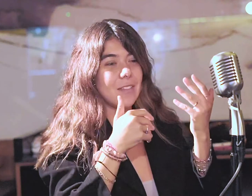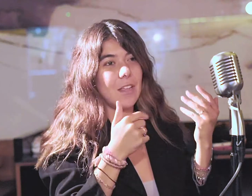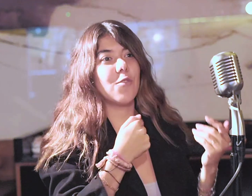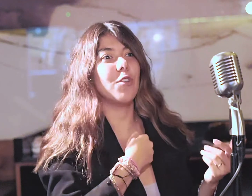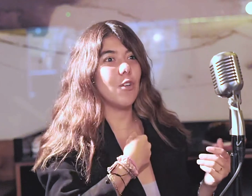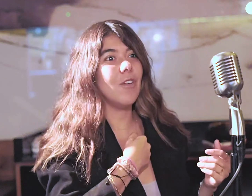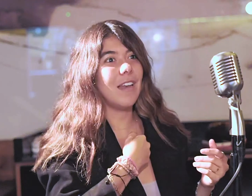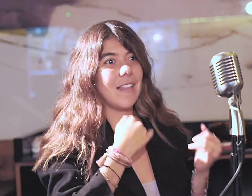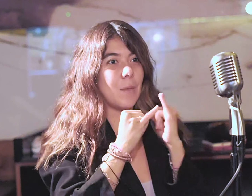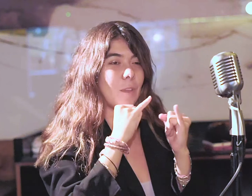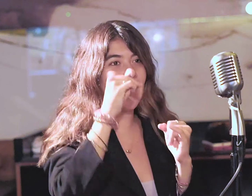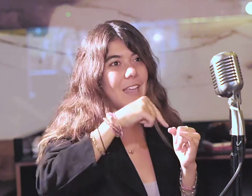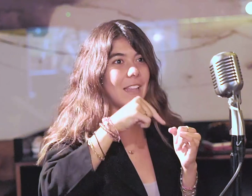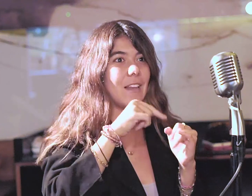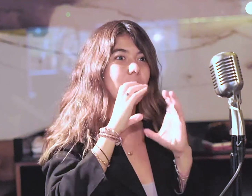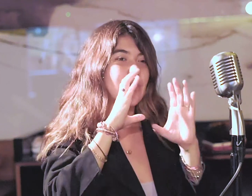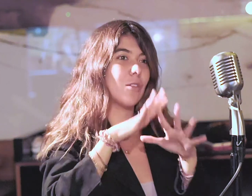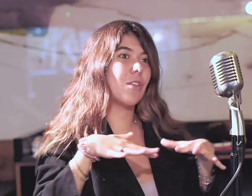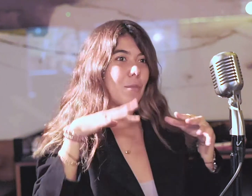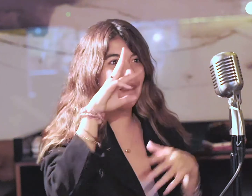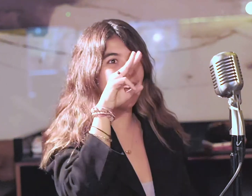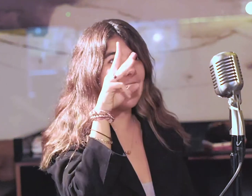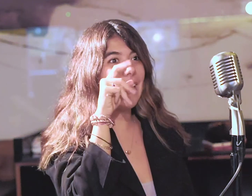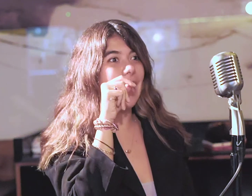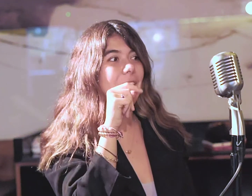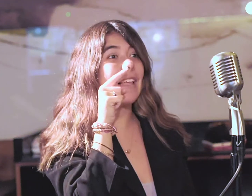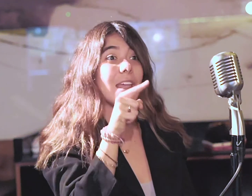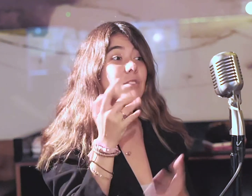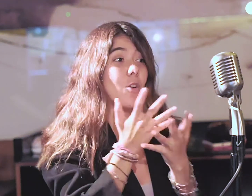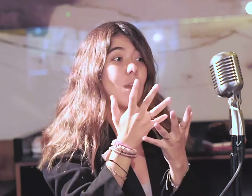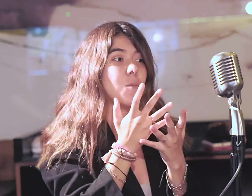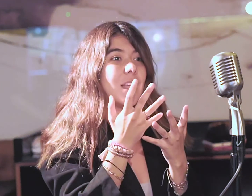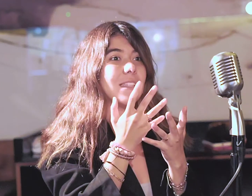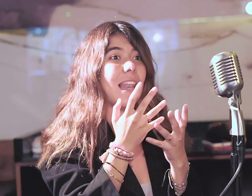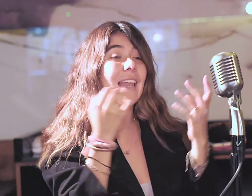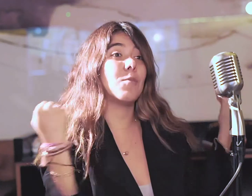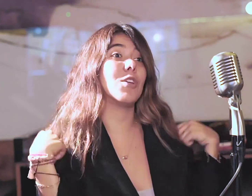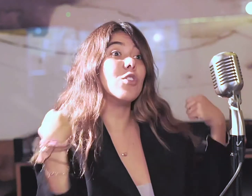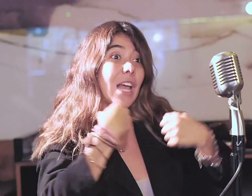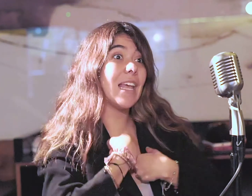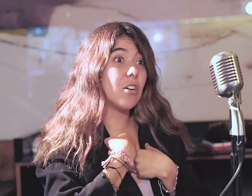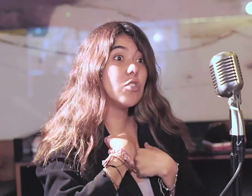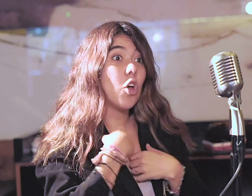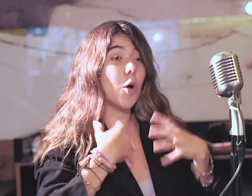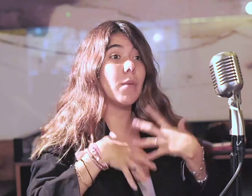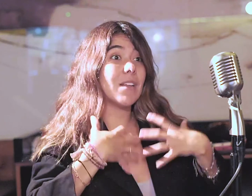señas que de hecho fui yo la intérprete aquí en el concierto de Monterrey en el que ellos hicieron una experiencia en la que les pusieron chalecos con